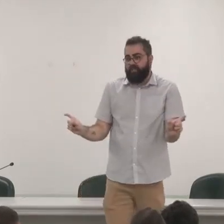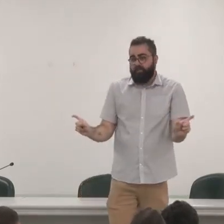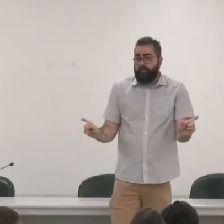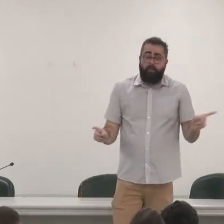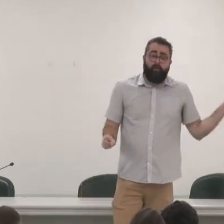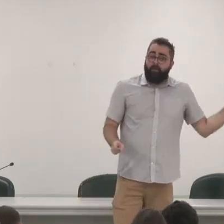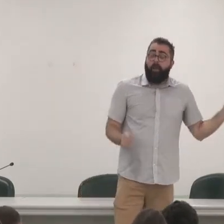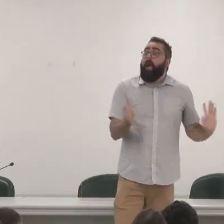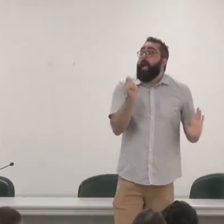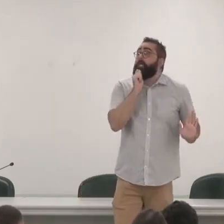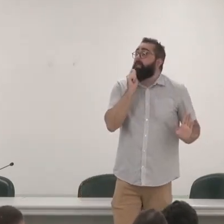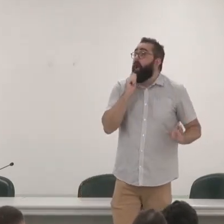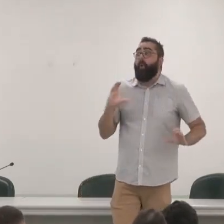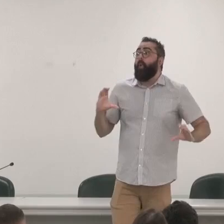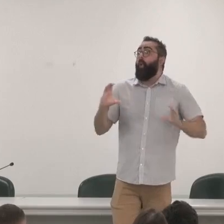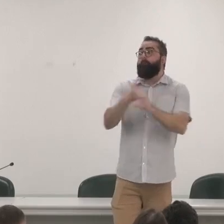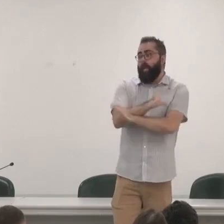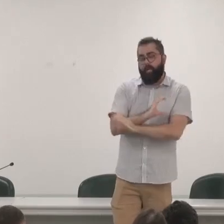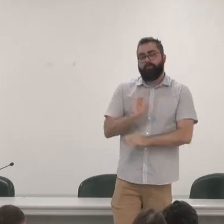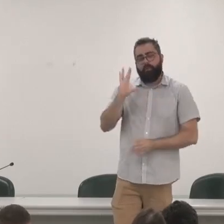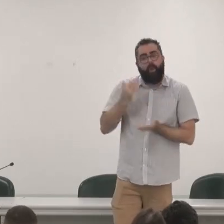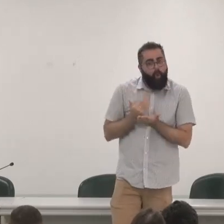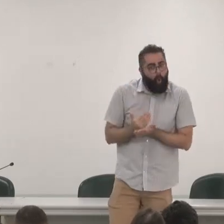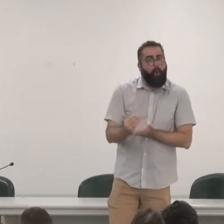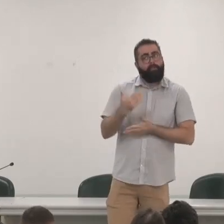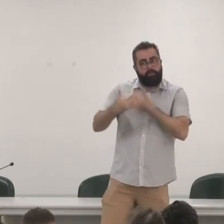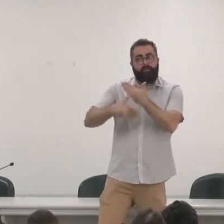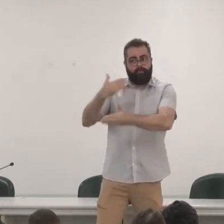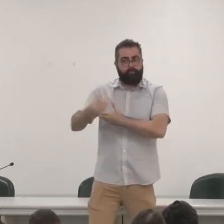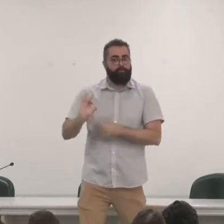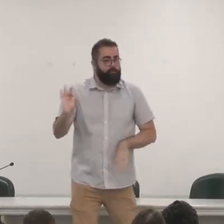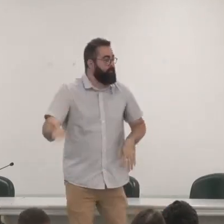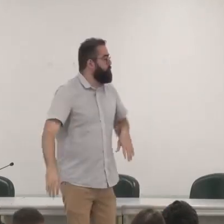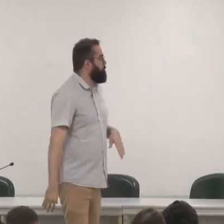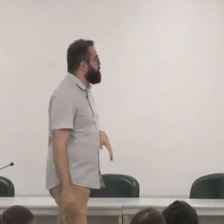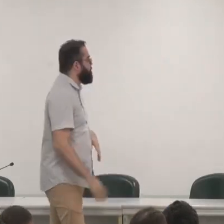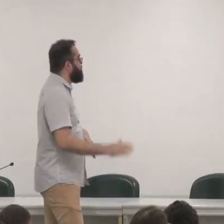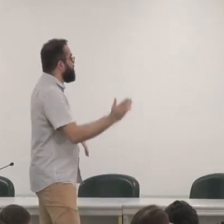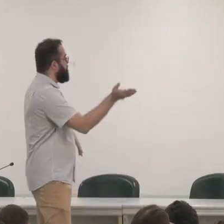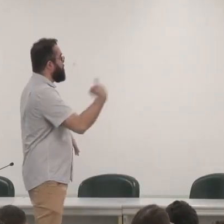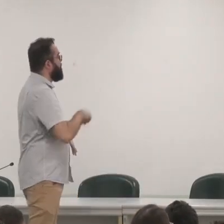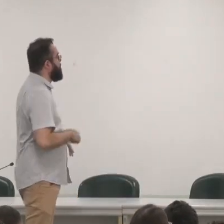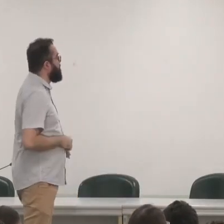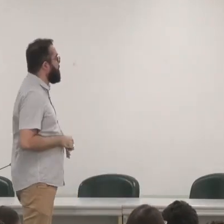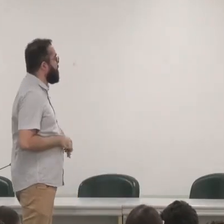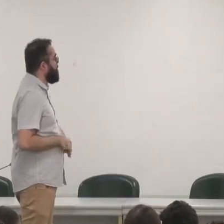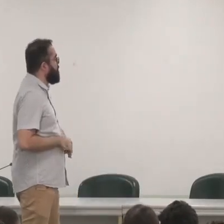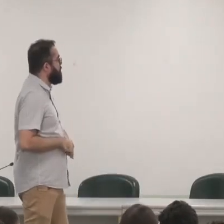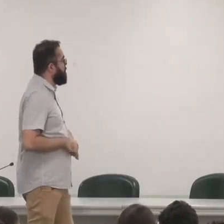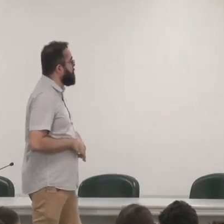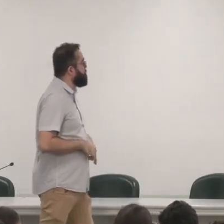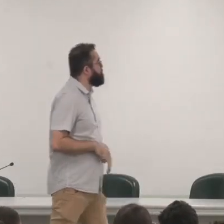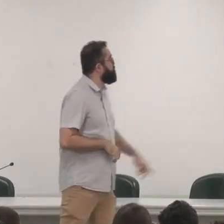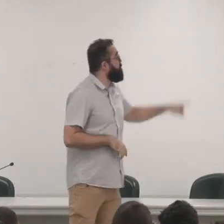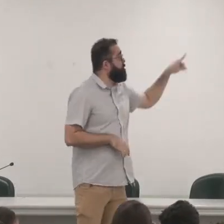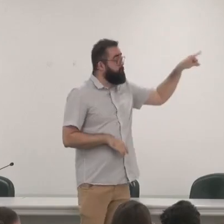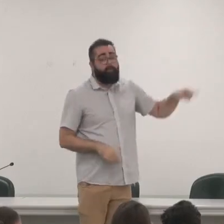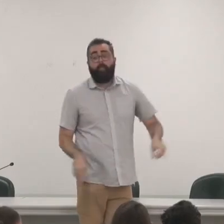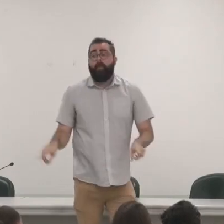uma produção de gramática, e é um estudo em andamento, tá? Que a gente ainda não tem muitos resultados para poder